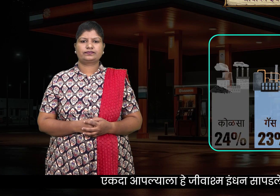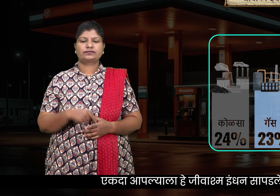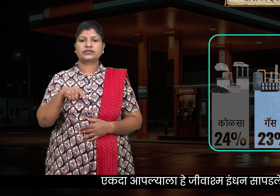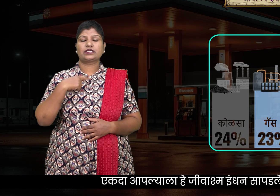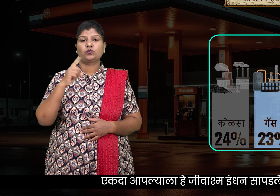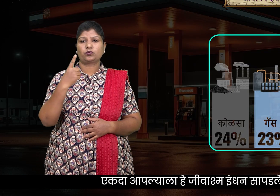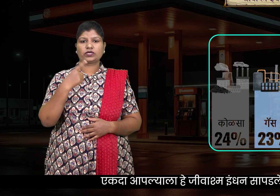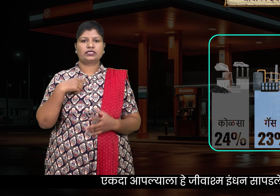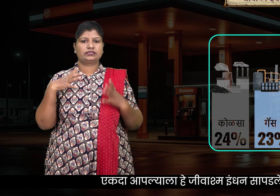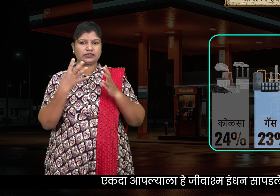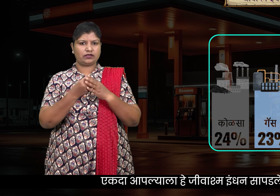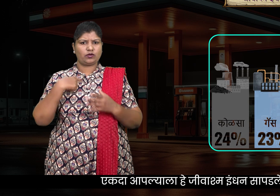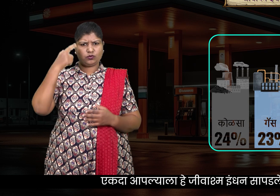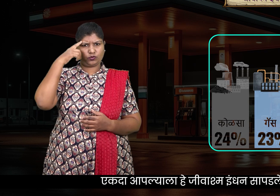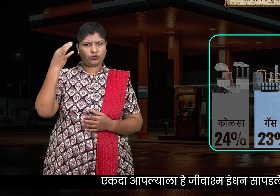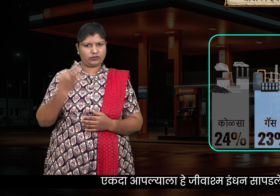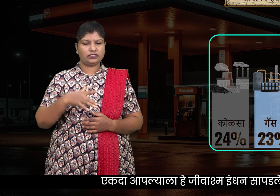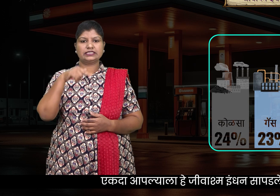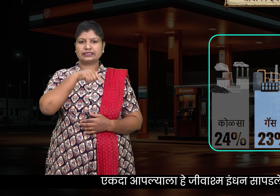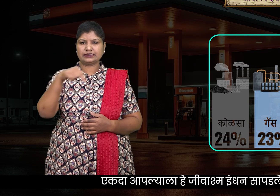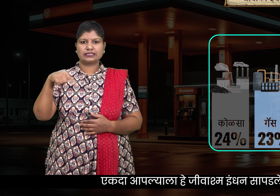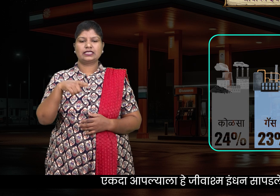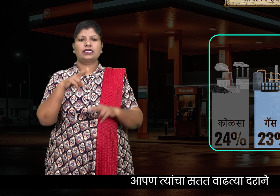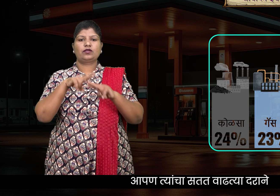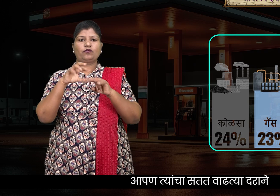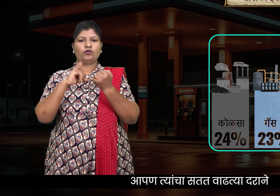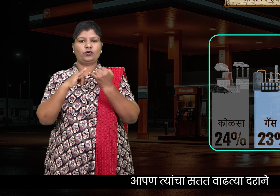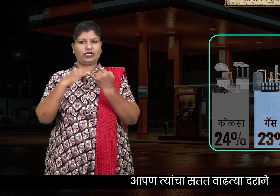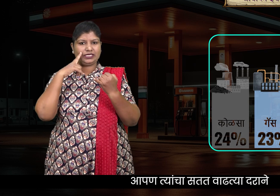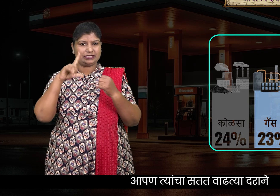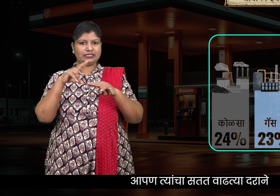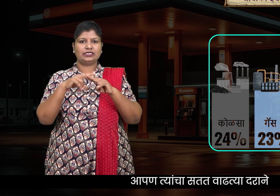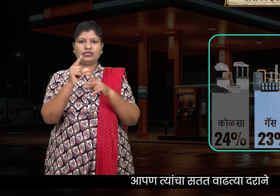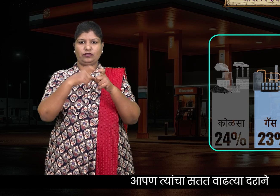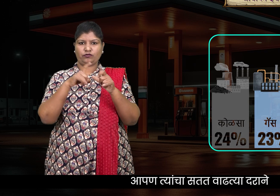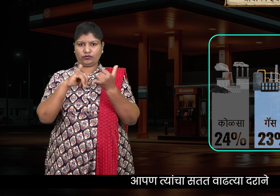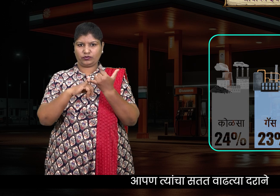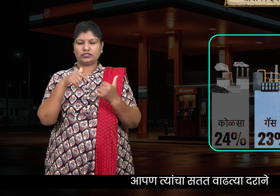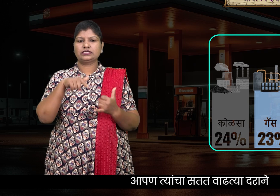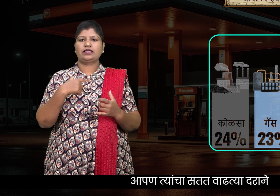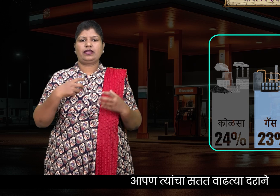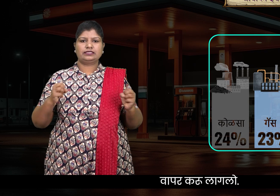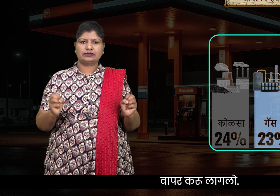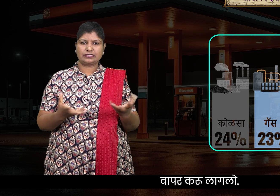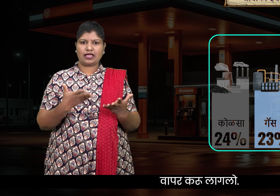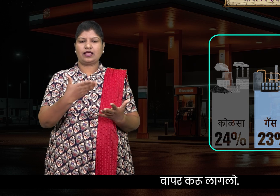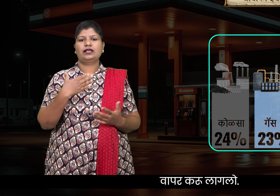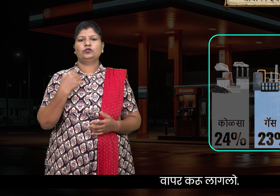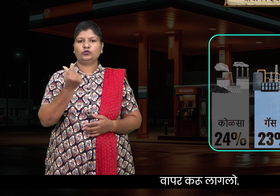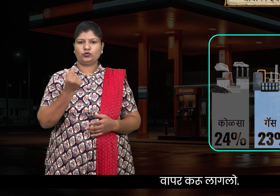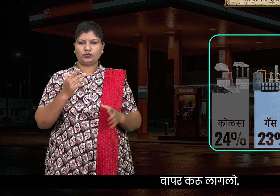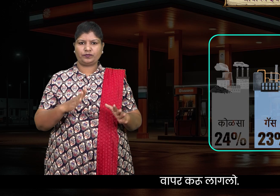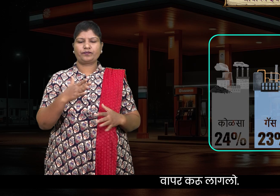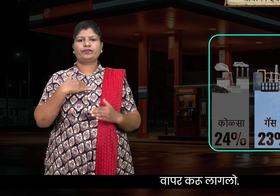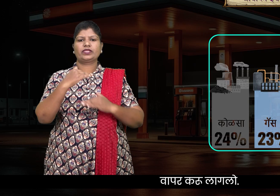एकदा आपल्याला हे जीवाश्म इंधन सापडले की आपण त्यांचा सतत वाढत्या दराने वापर करू